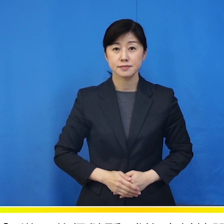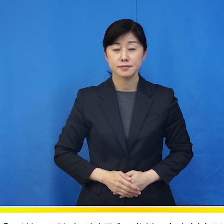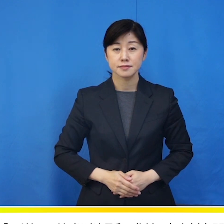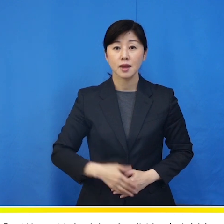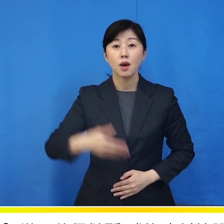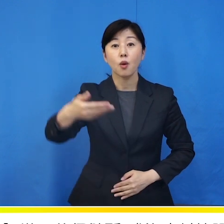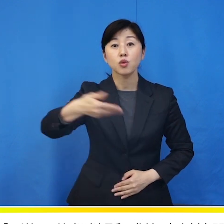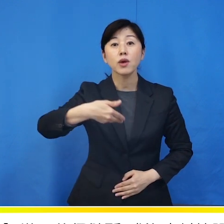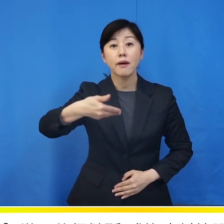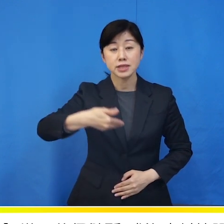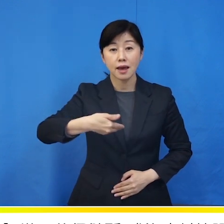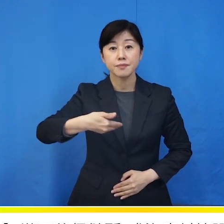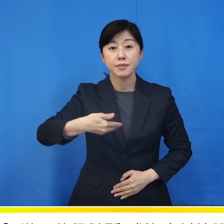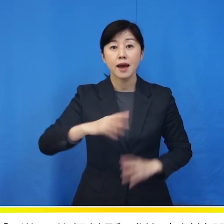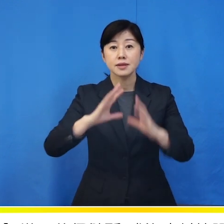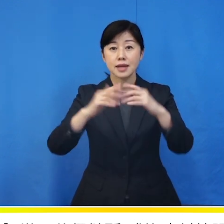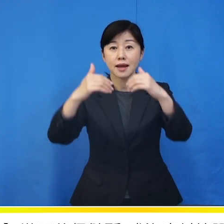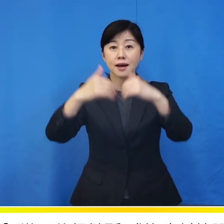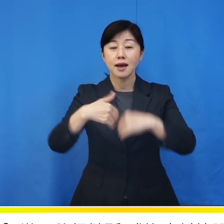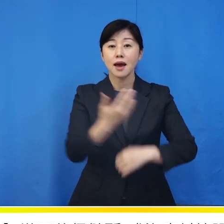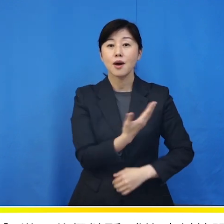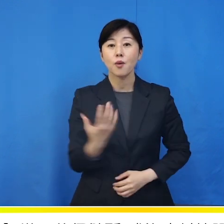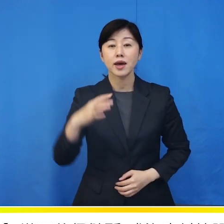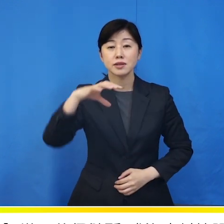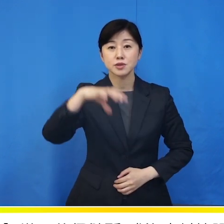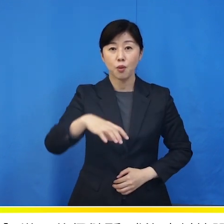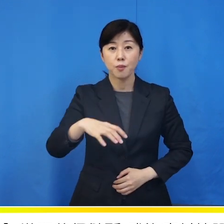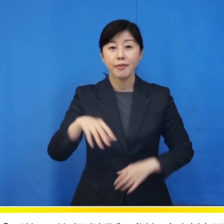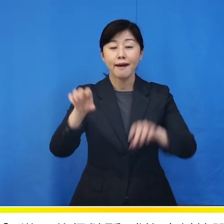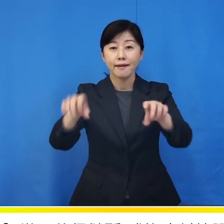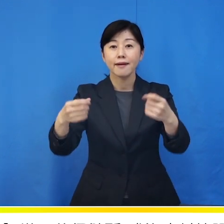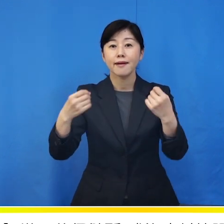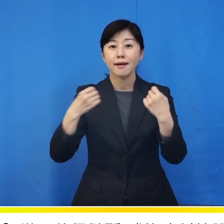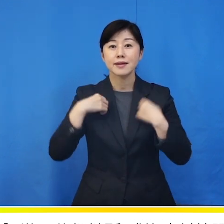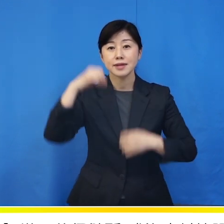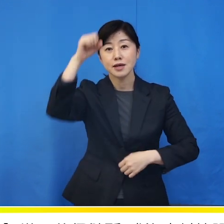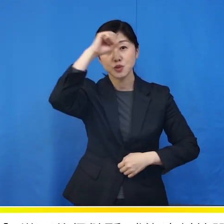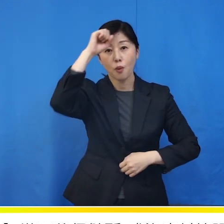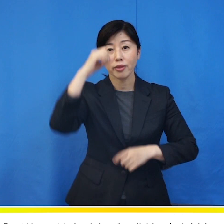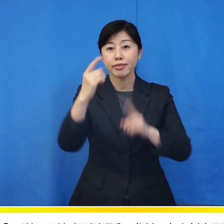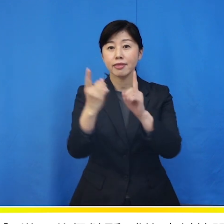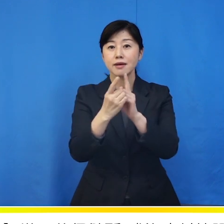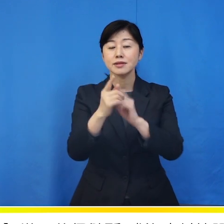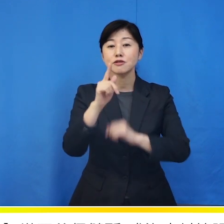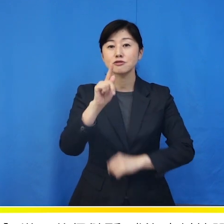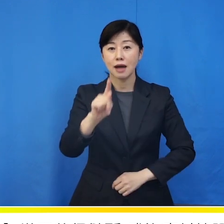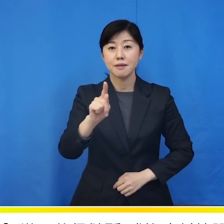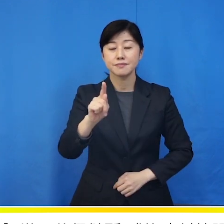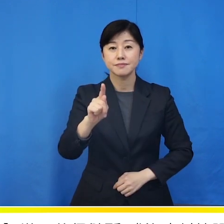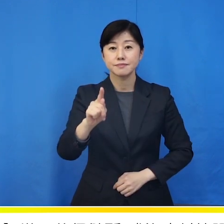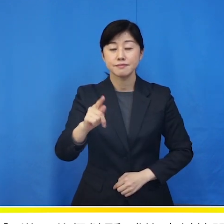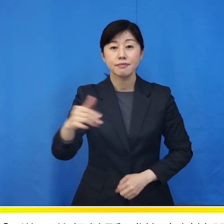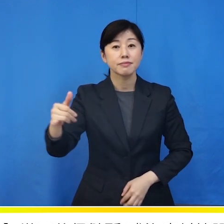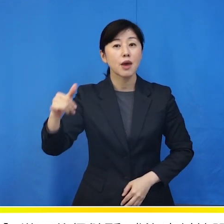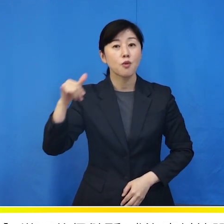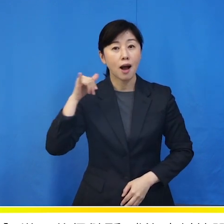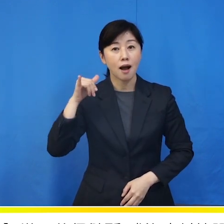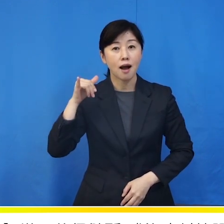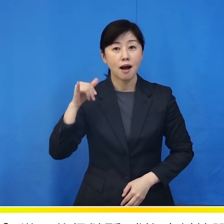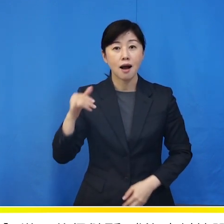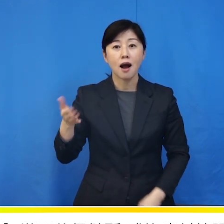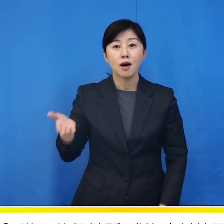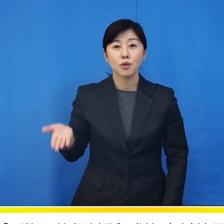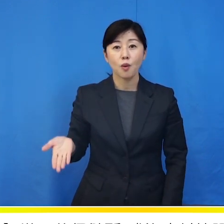お問い合わせは世田谷保健所感染症対策課電話